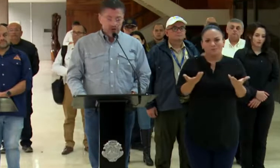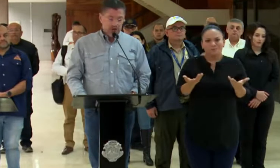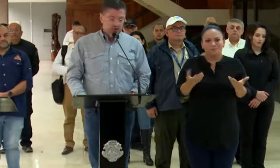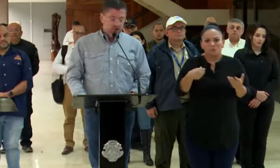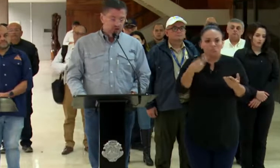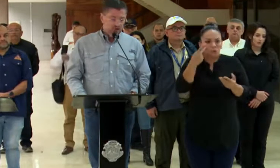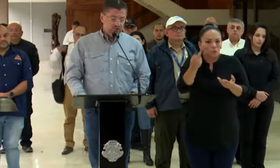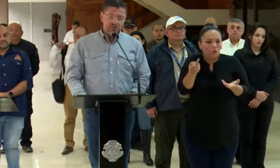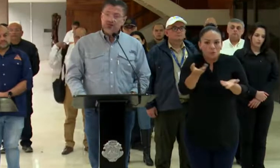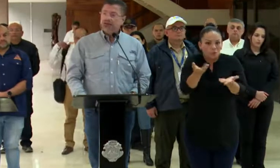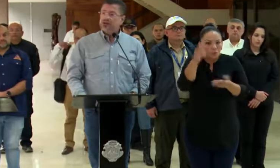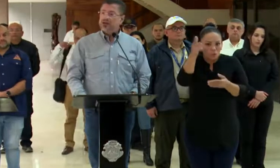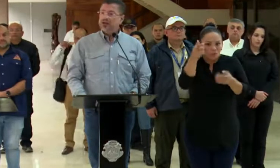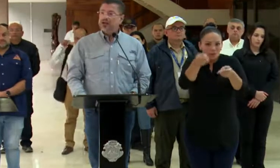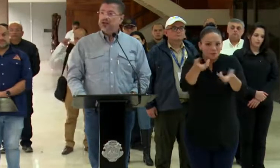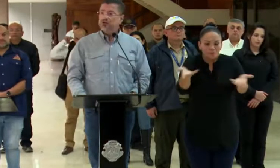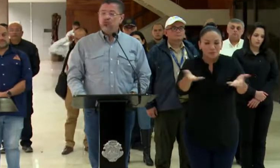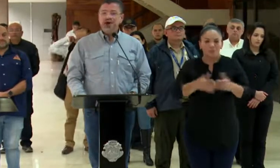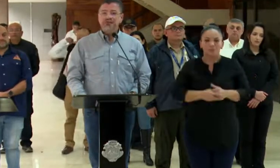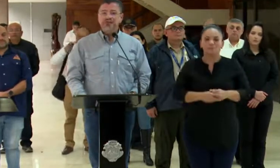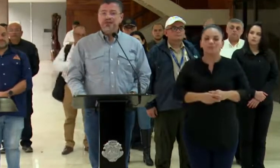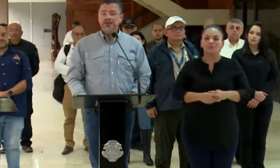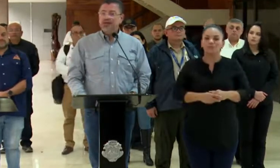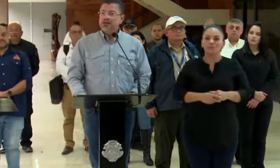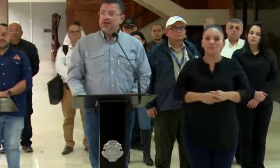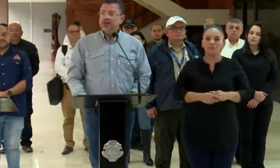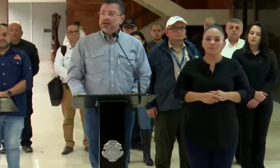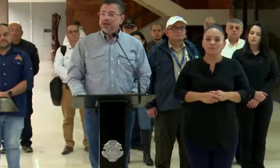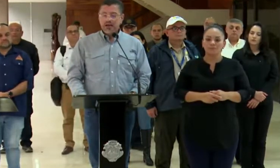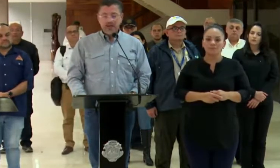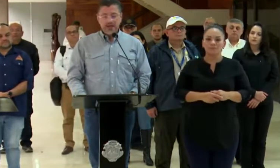veo. Entonces, eso hace